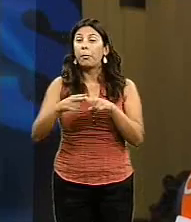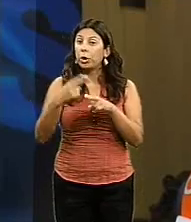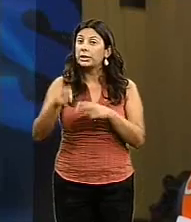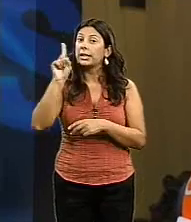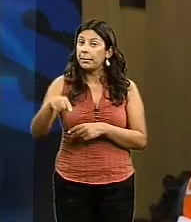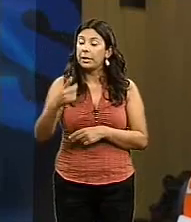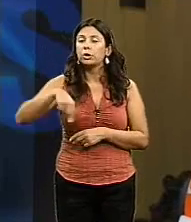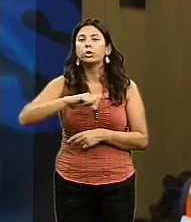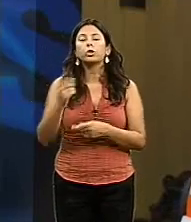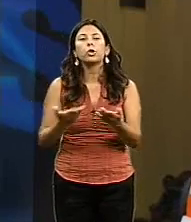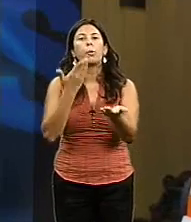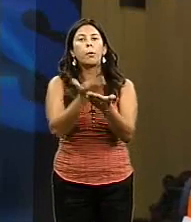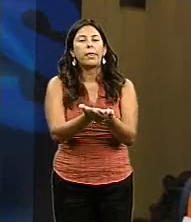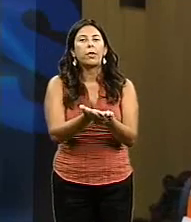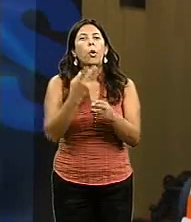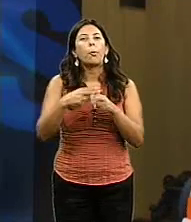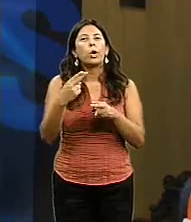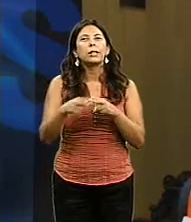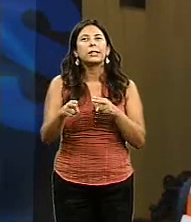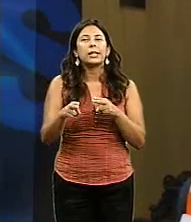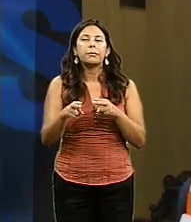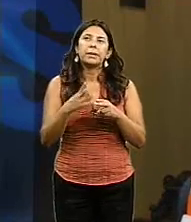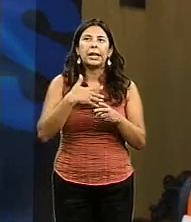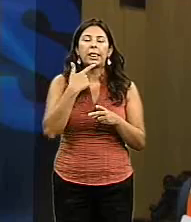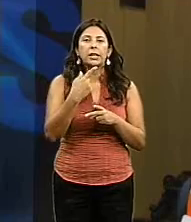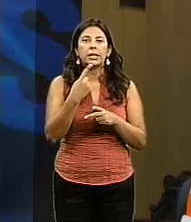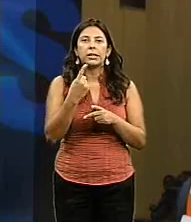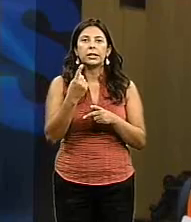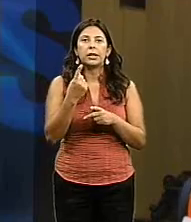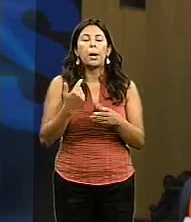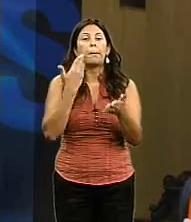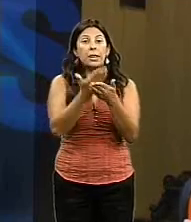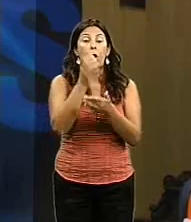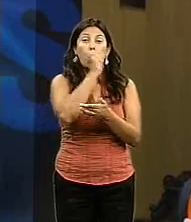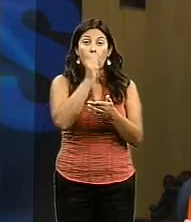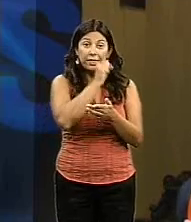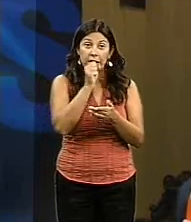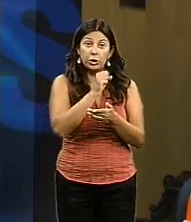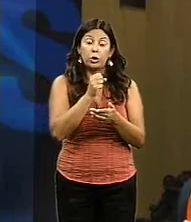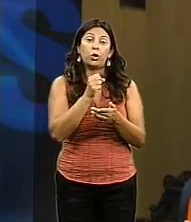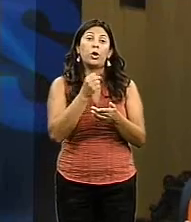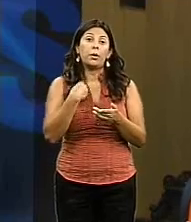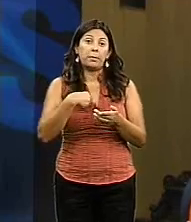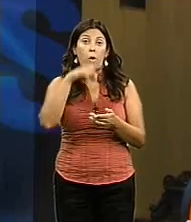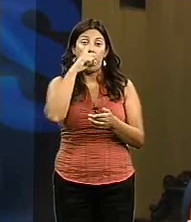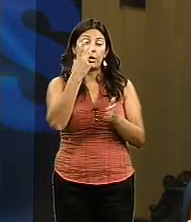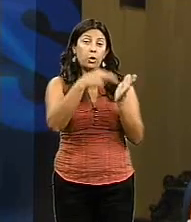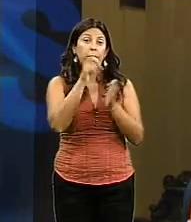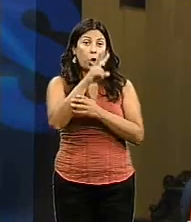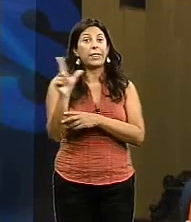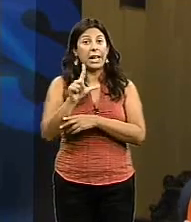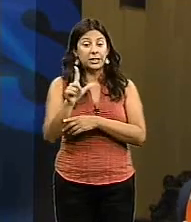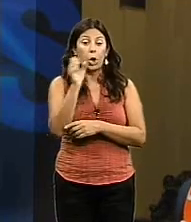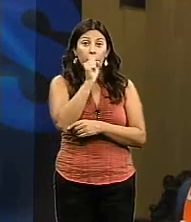también, hemos pedido que se hiciese, se ampliase también durante los conciertos de este año de Cádiz 2012 Latino,